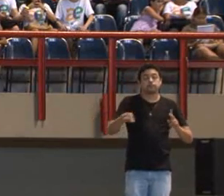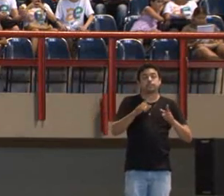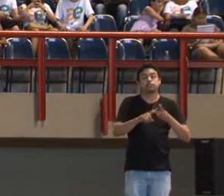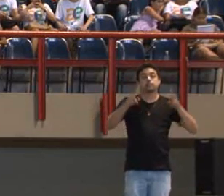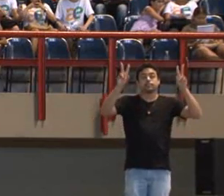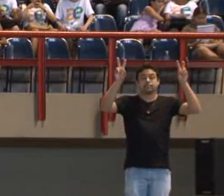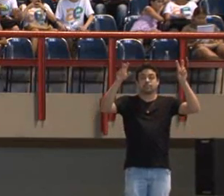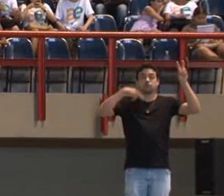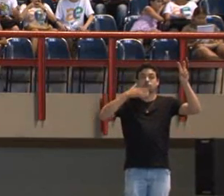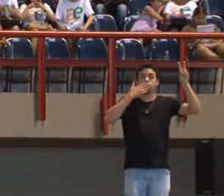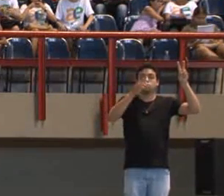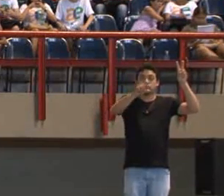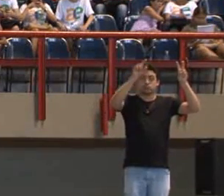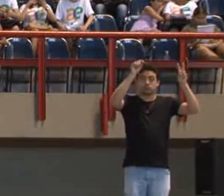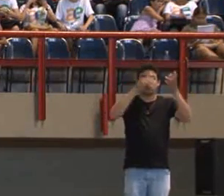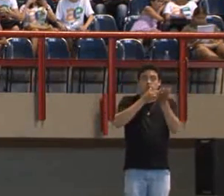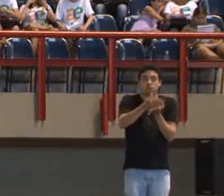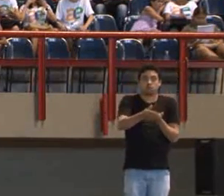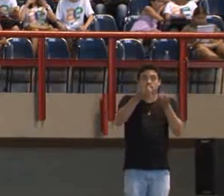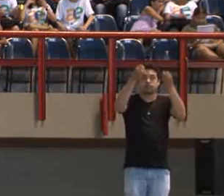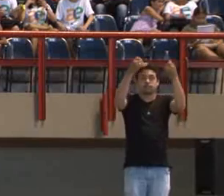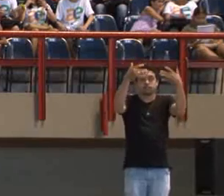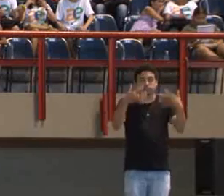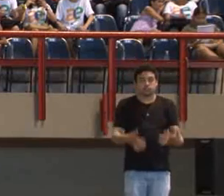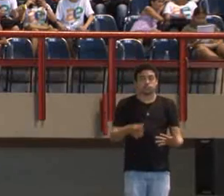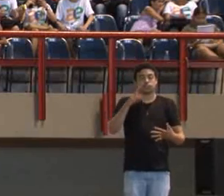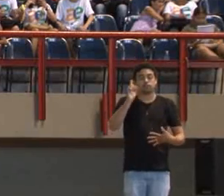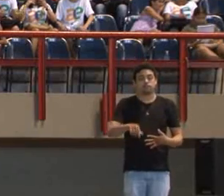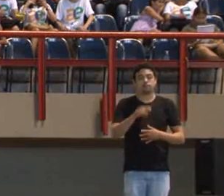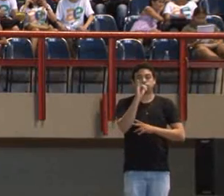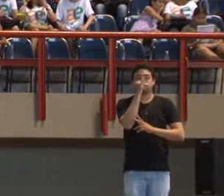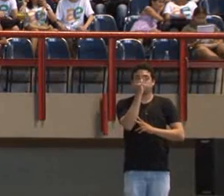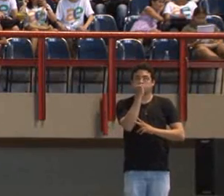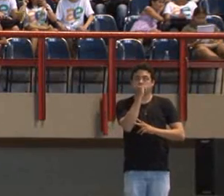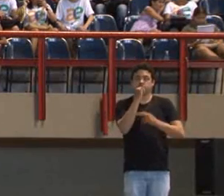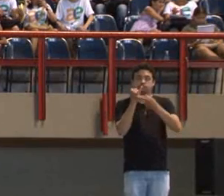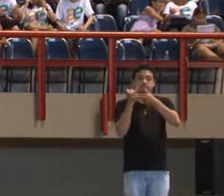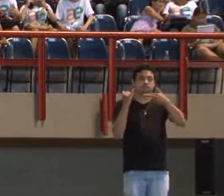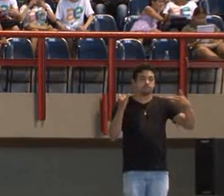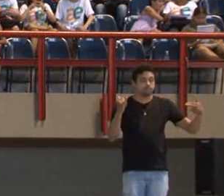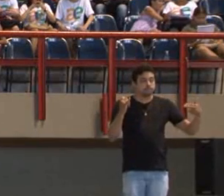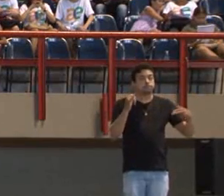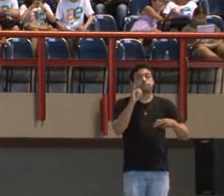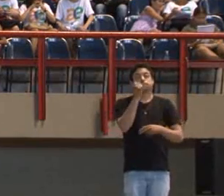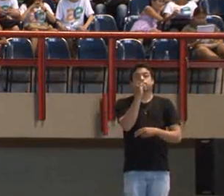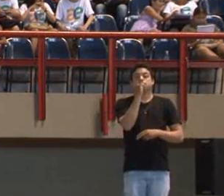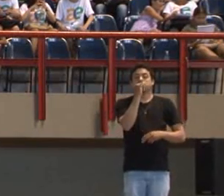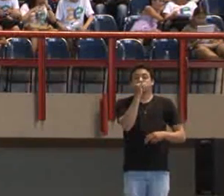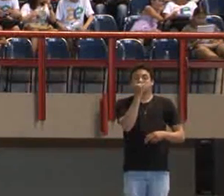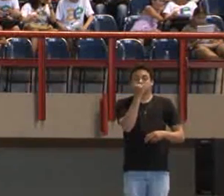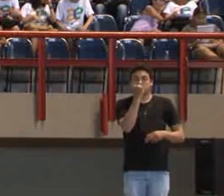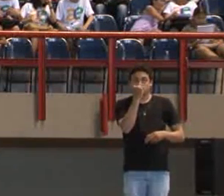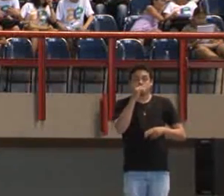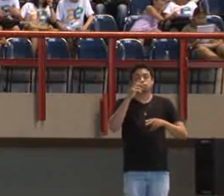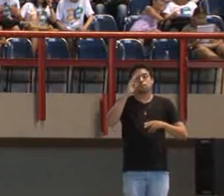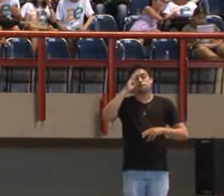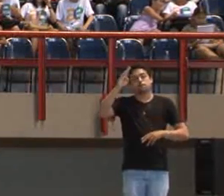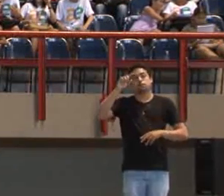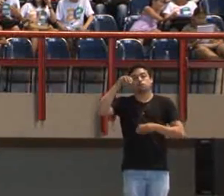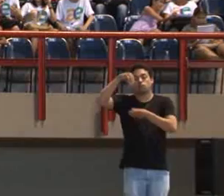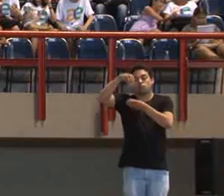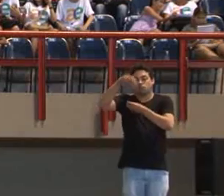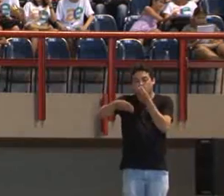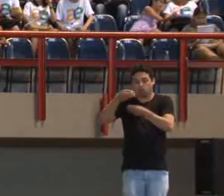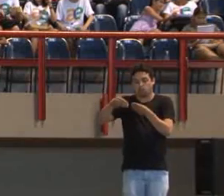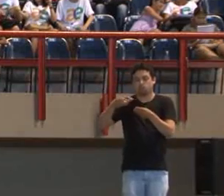para começar, nós vamos falar sobre energia, especificamente a geração,